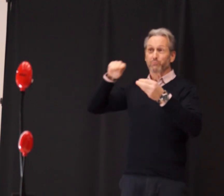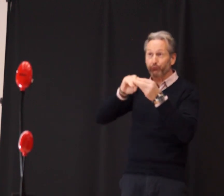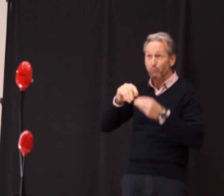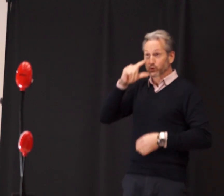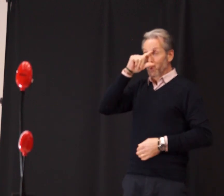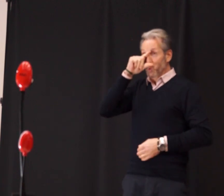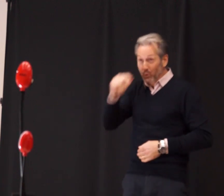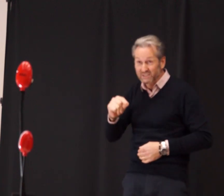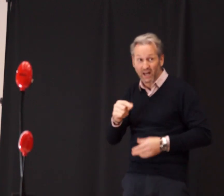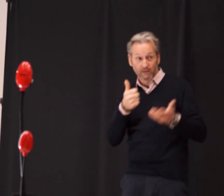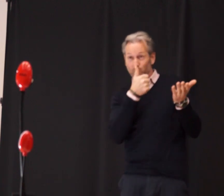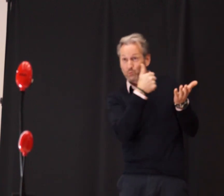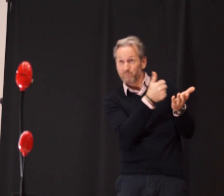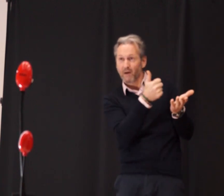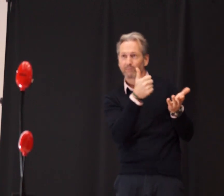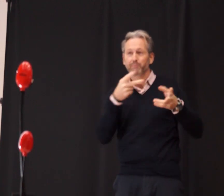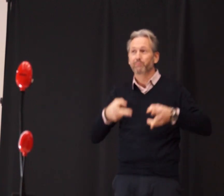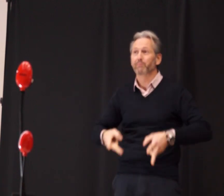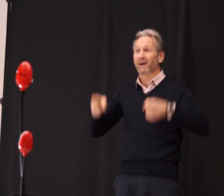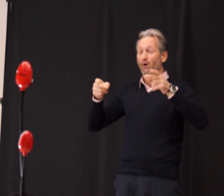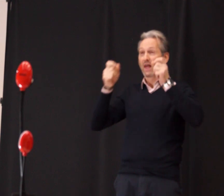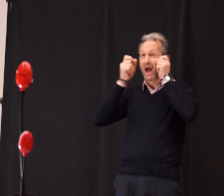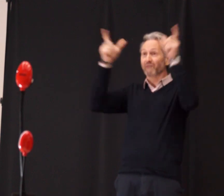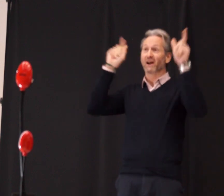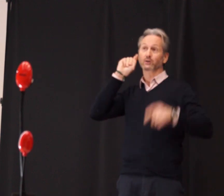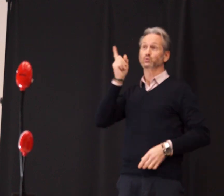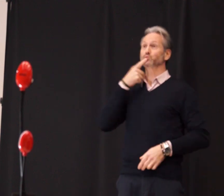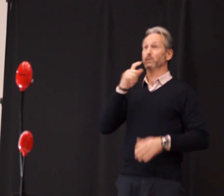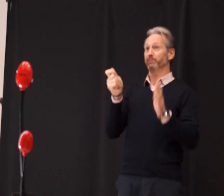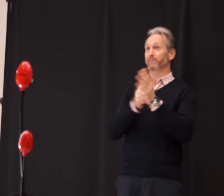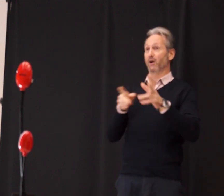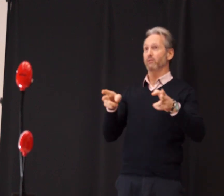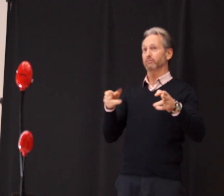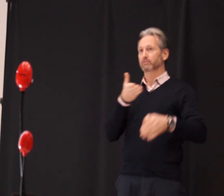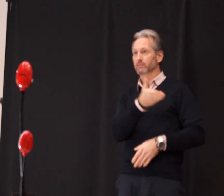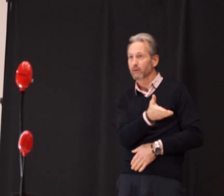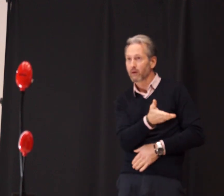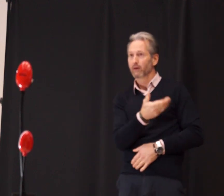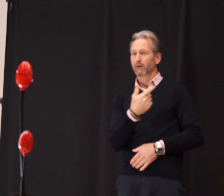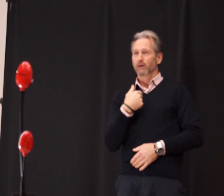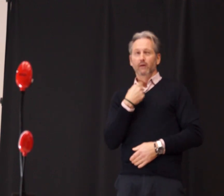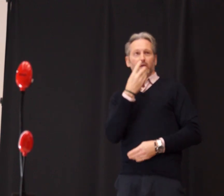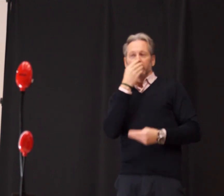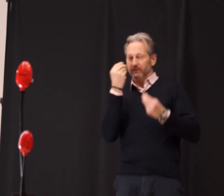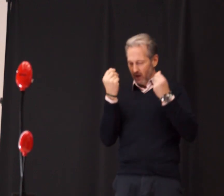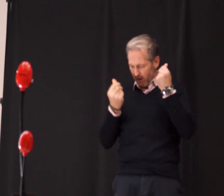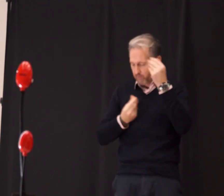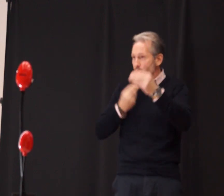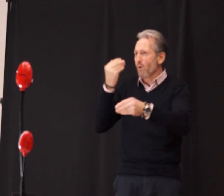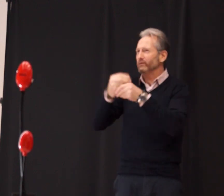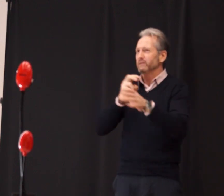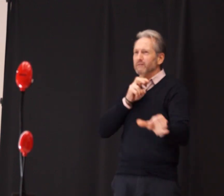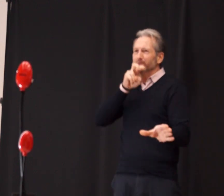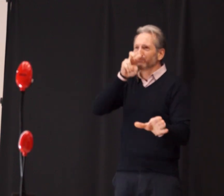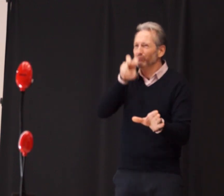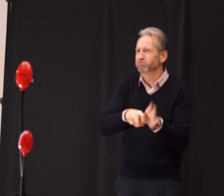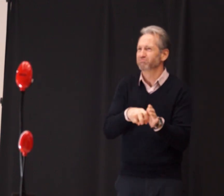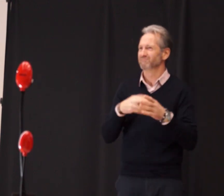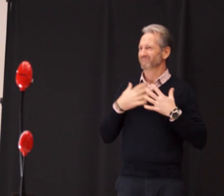de Montaigne, ce qui n'est pas rien. Christian Cuxac, il a évoqué ces questions de l'éveil sourd, et moi